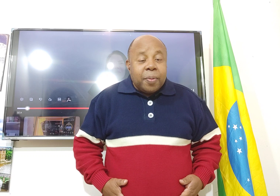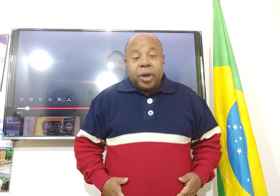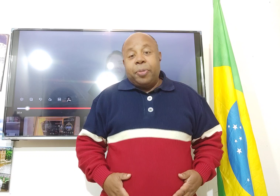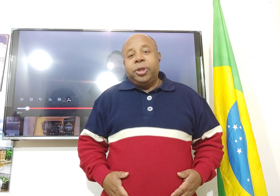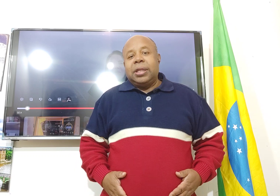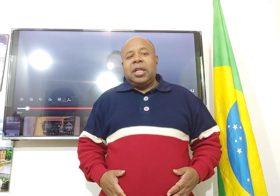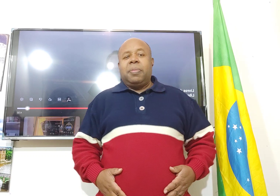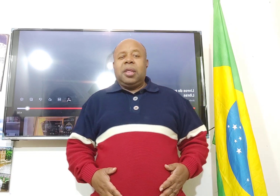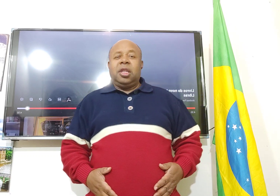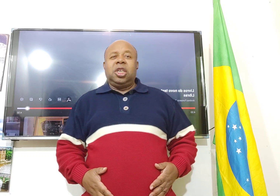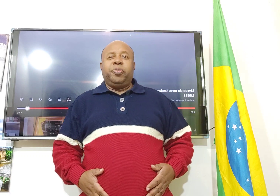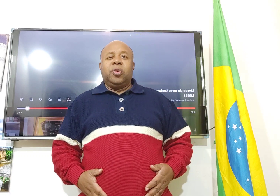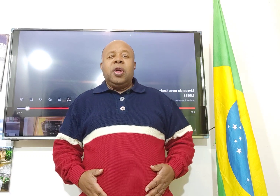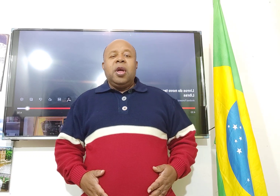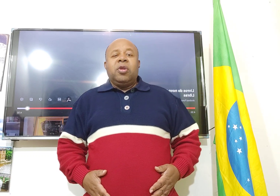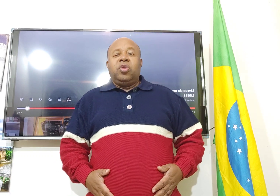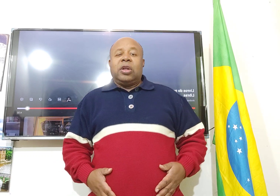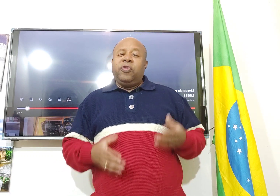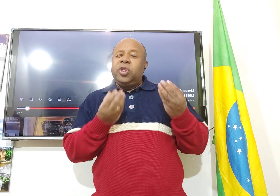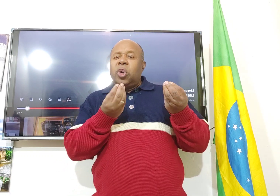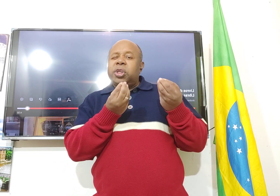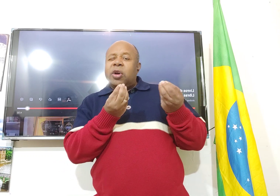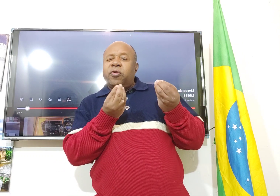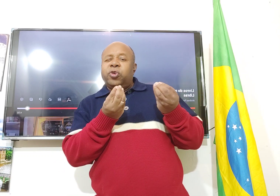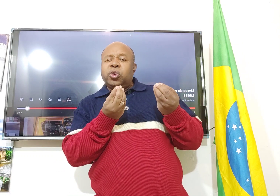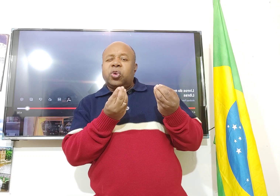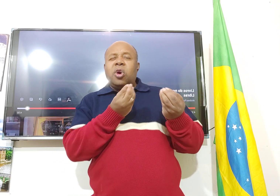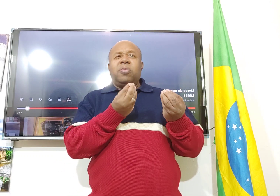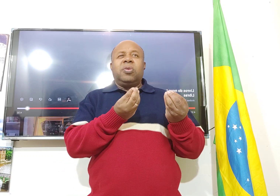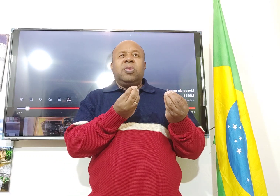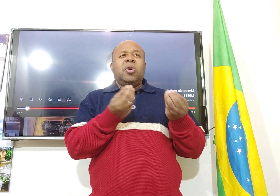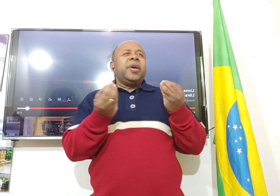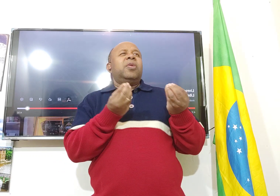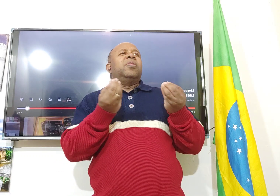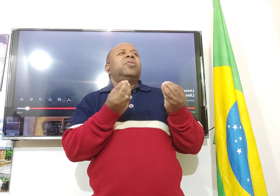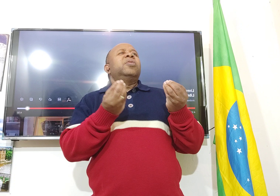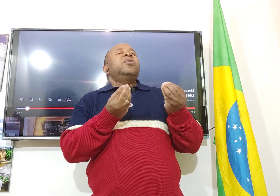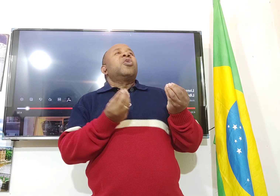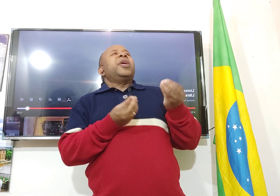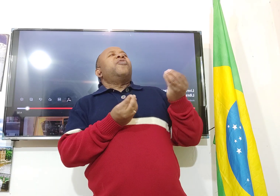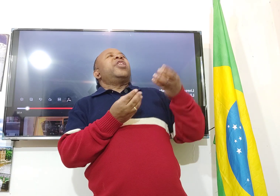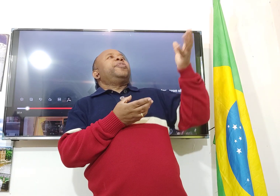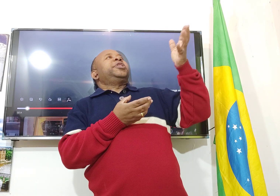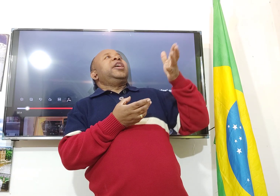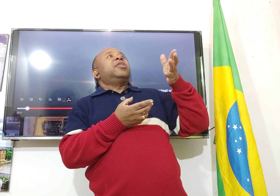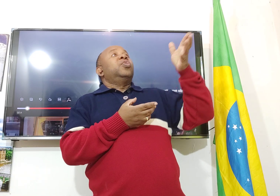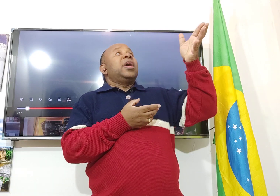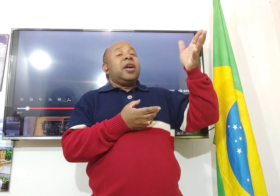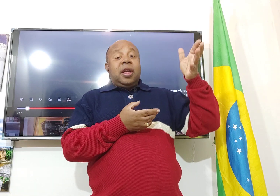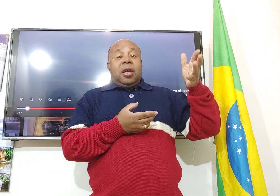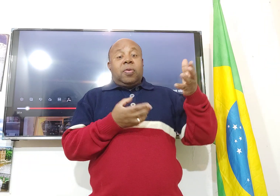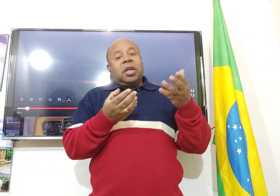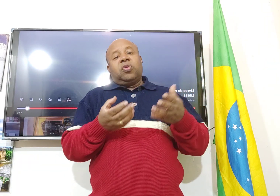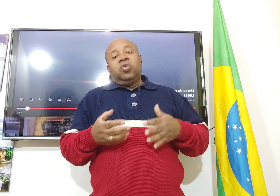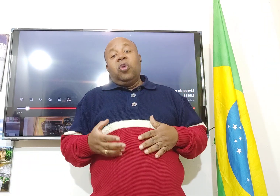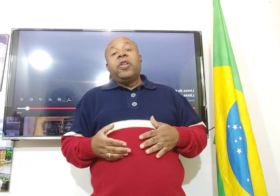Porque podia ser também assim, tipo, tá duvidoso, né? Confuso. Como? Como é que eu faço para chegar em tal lugar? Quando você tá com dúvida,